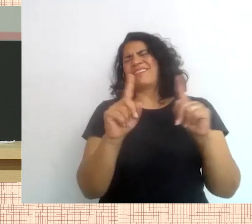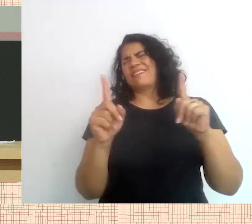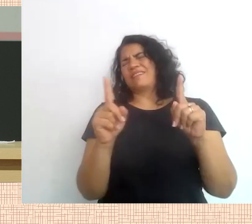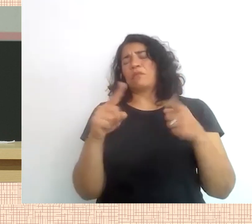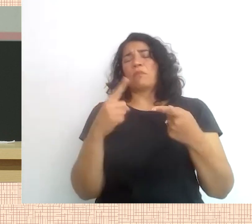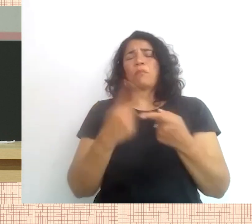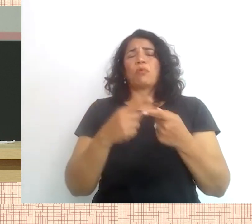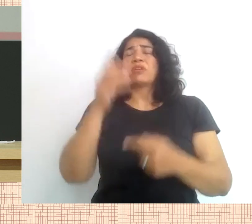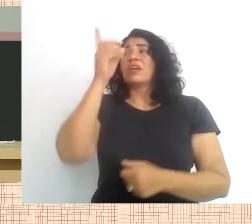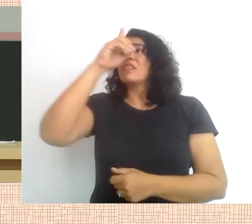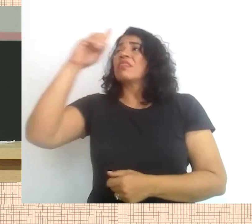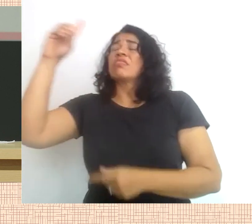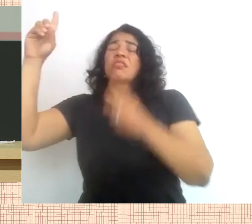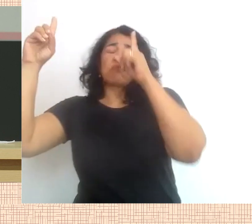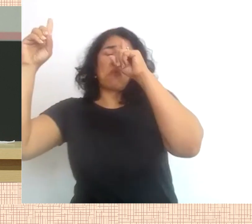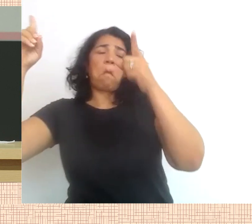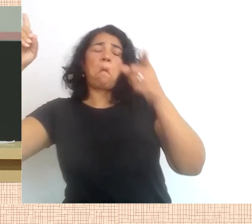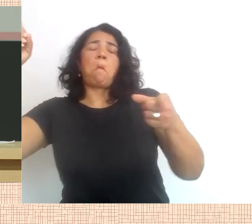pelos homens,